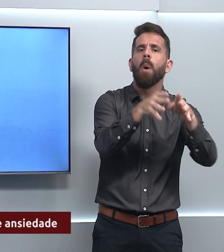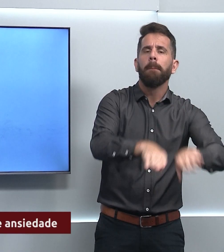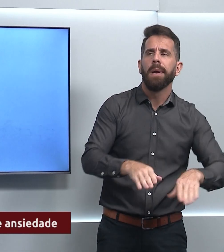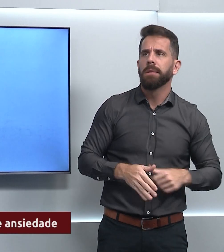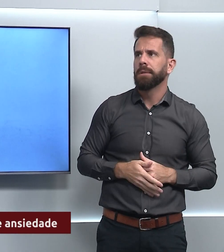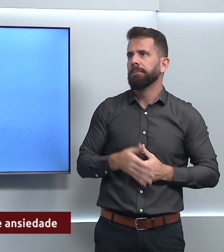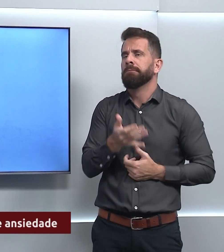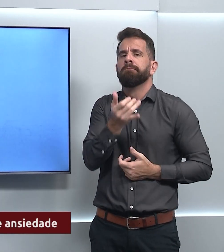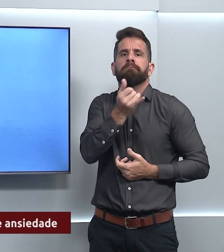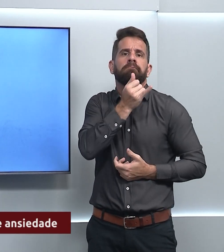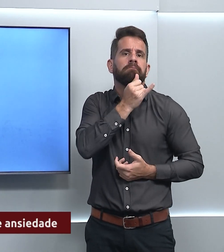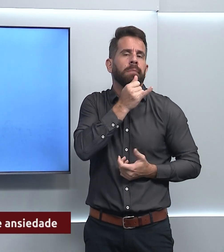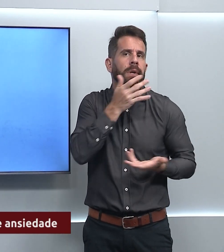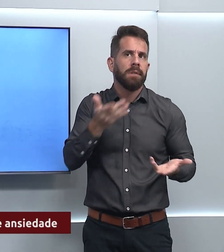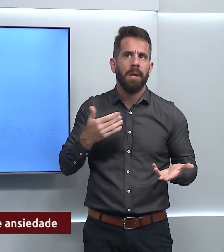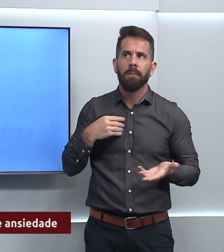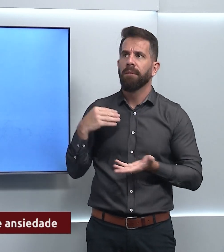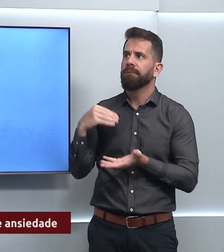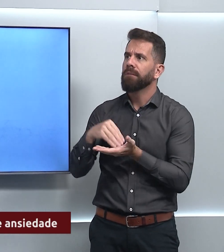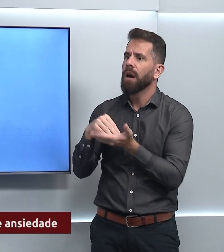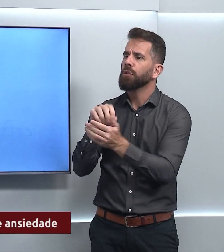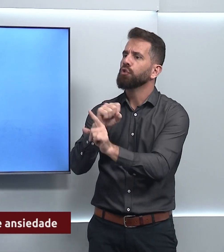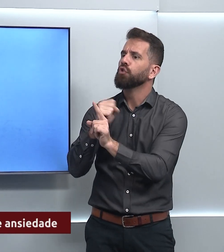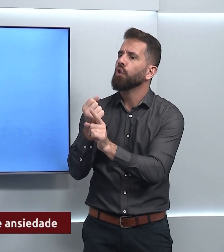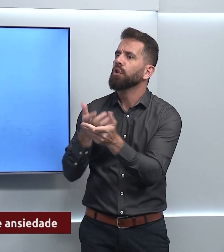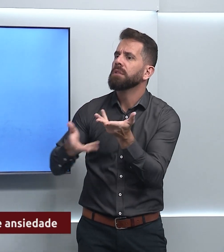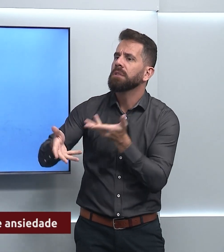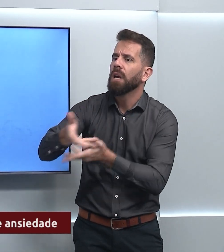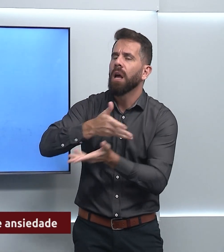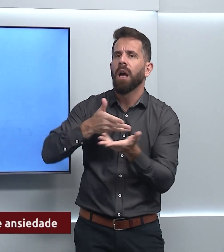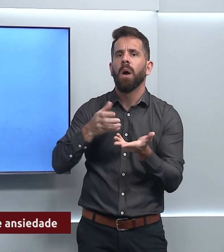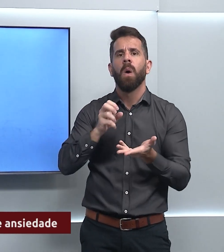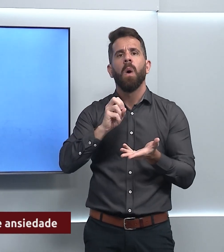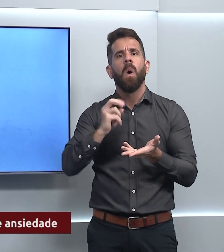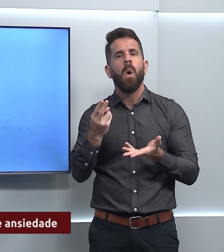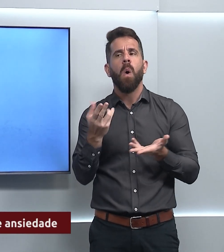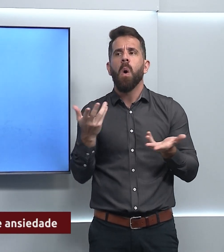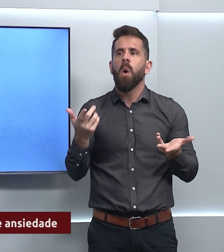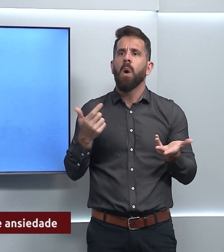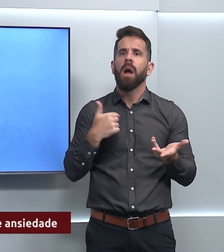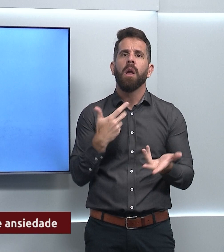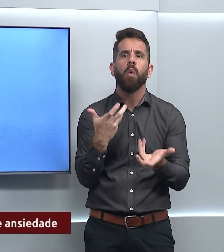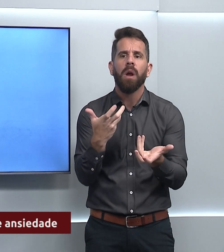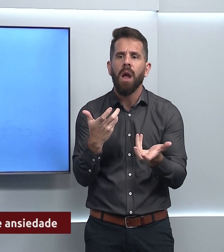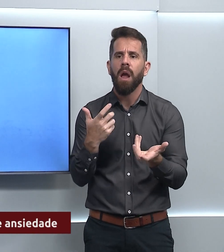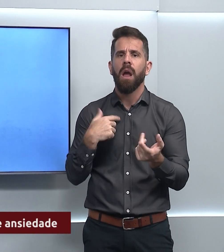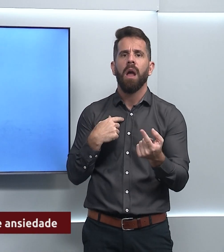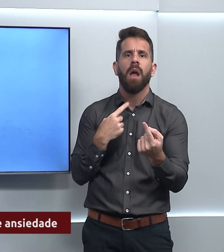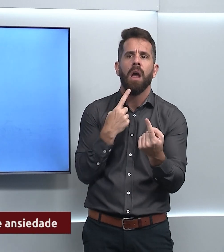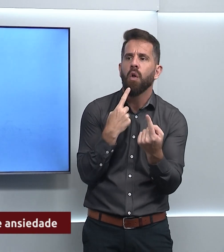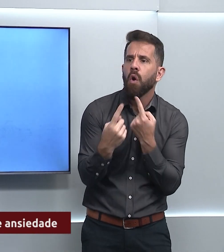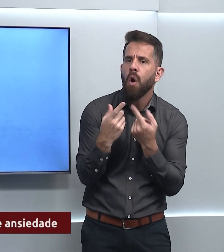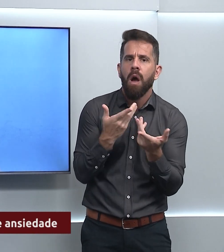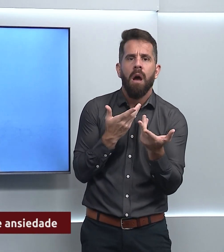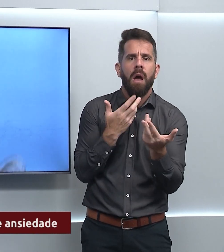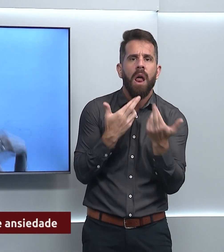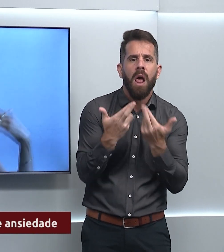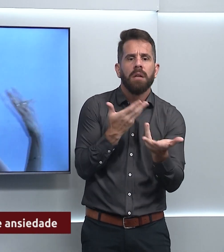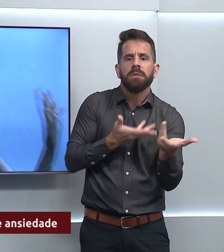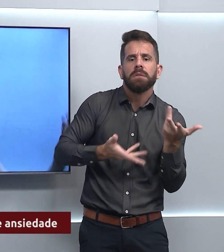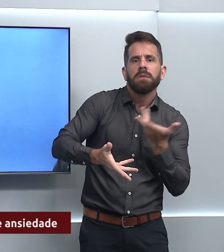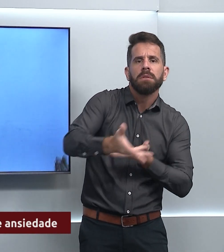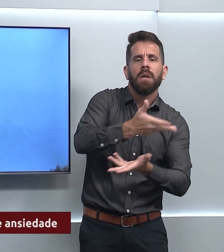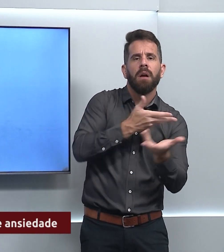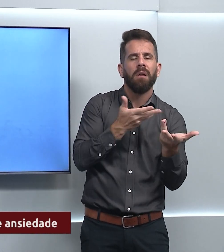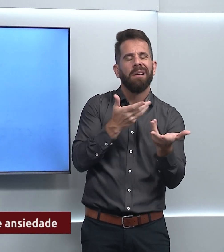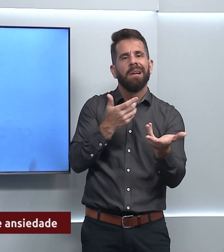ou de uma vida social, ou de uma permissão mesmo de me relacionar com outras pessoas amorosamente, né? Eu